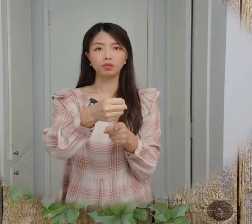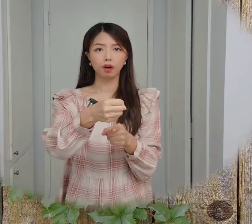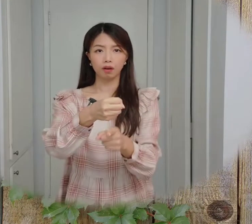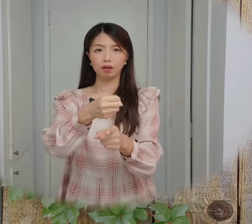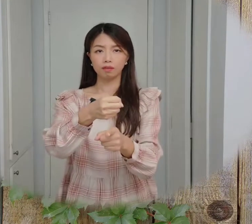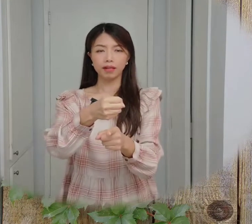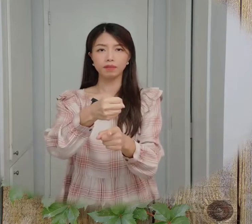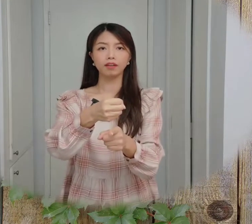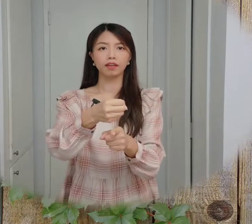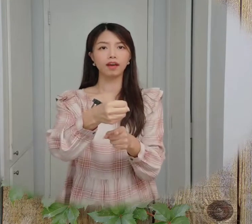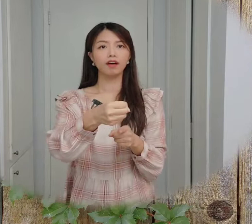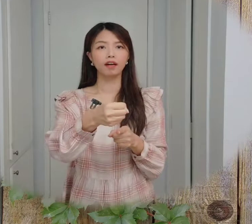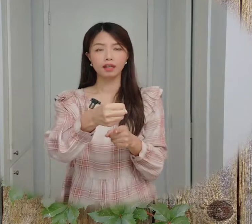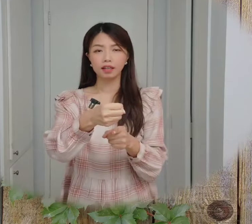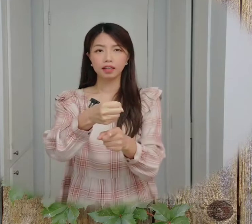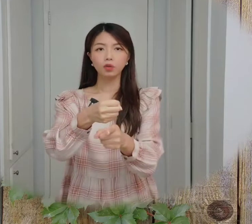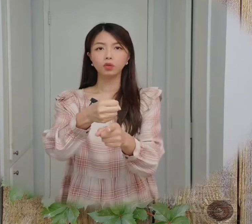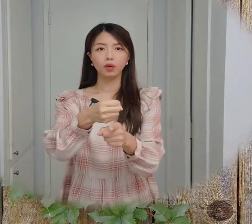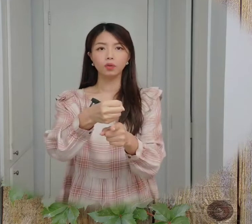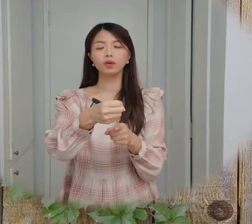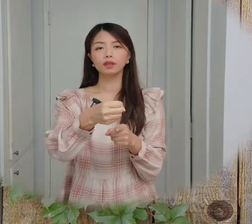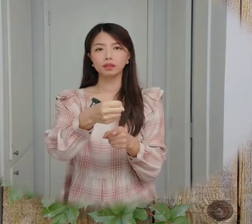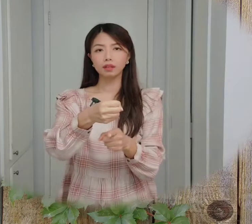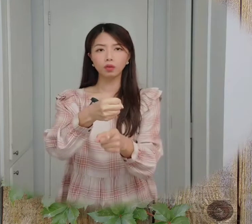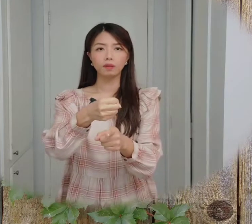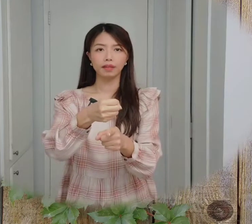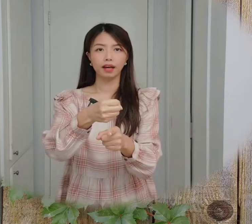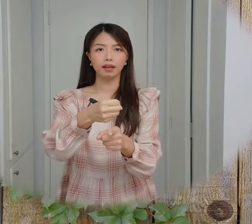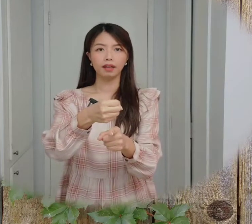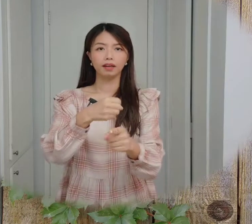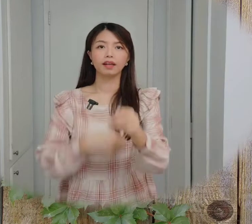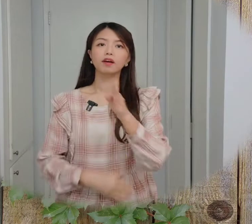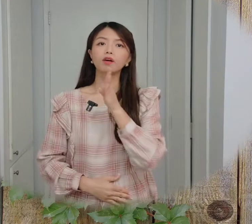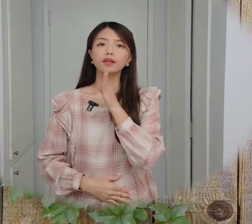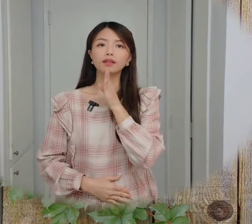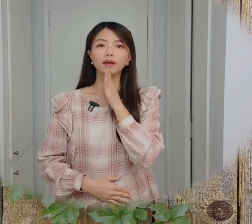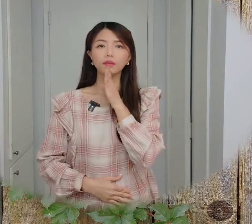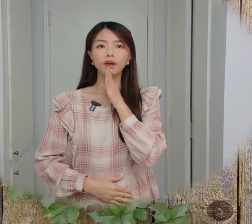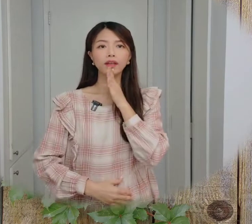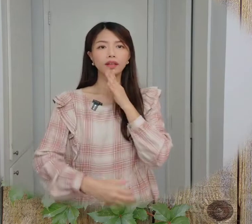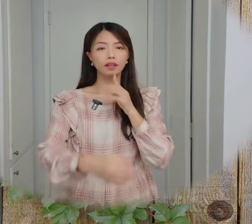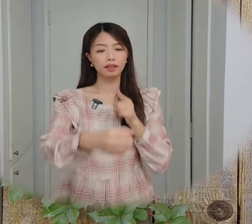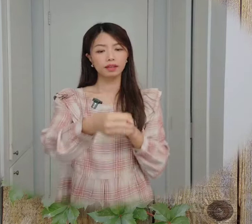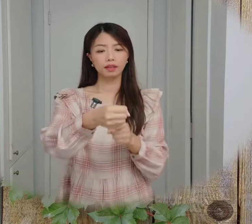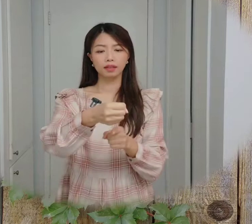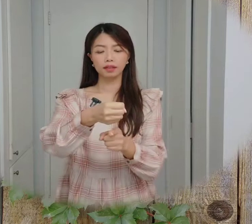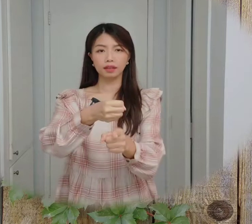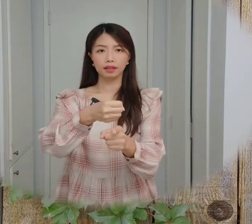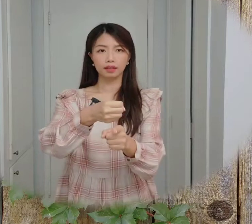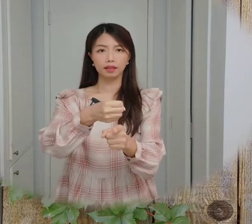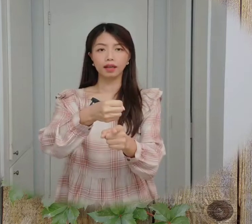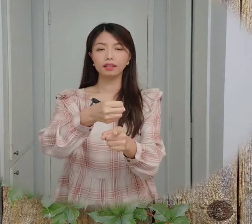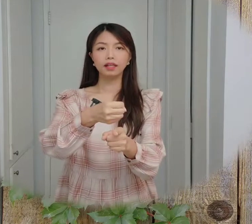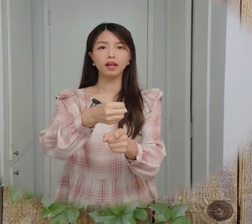넣는 수어 말씀드렸는데요. 이게 이유도 되고 뜻도 됩니다. 그래서 참된